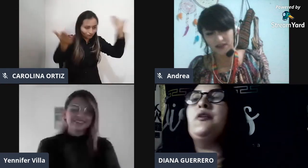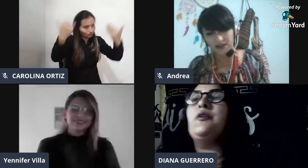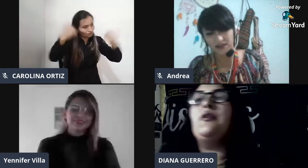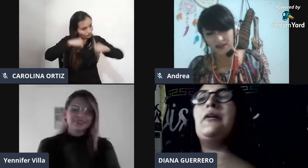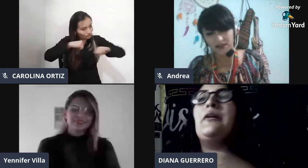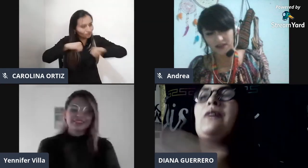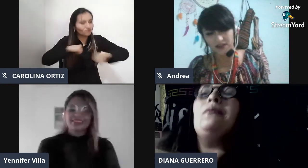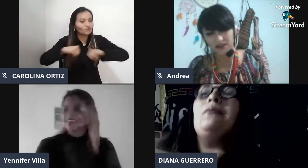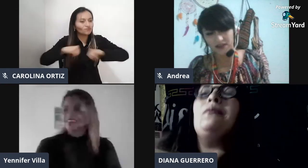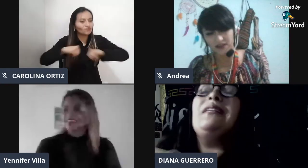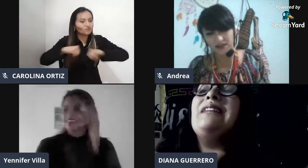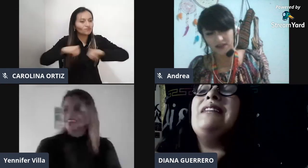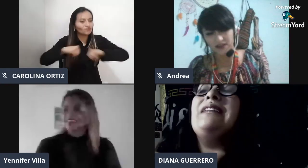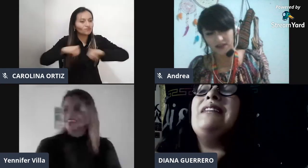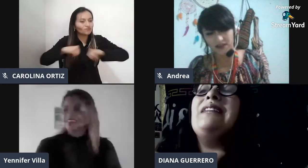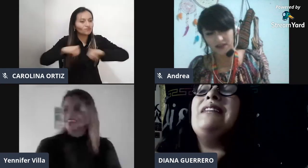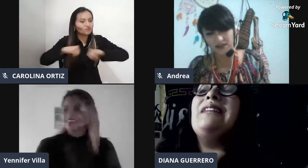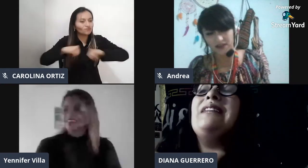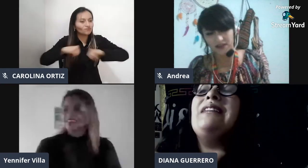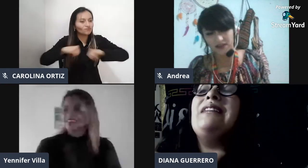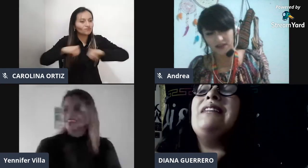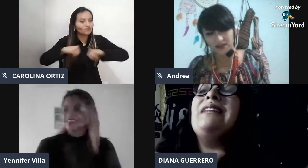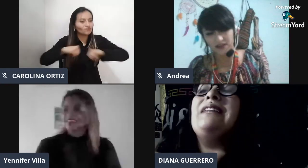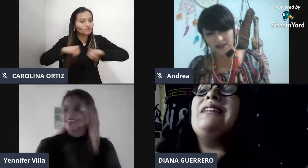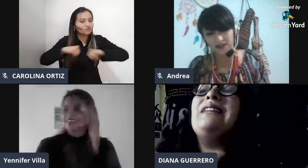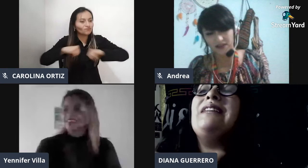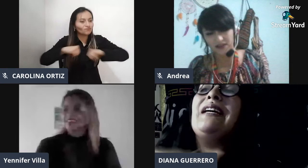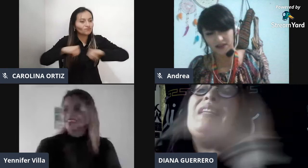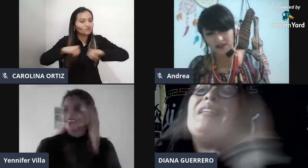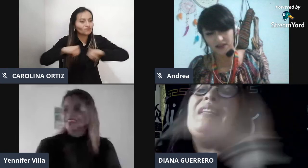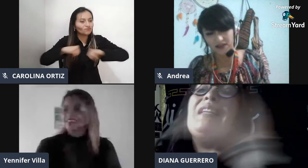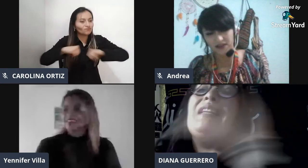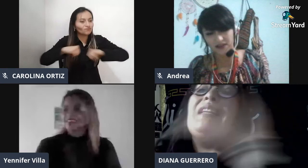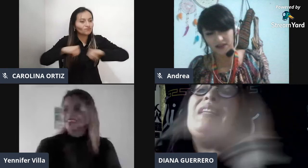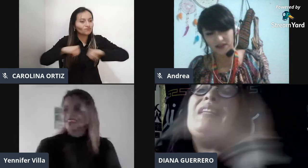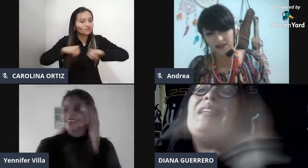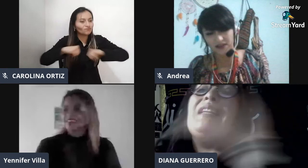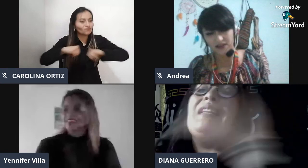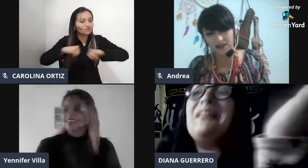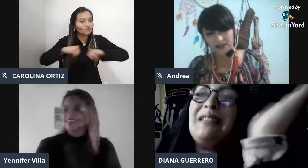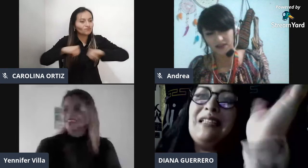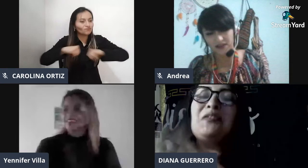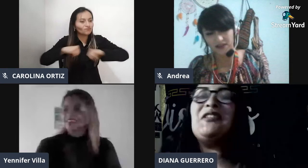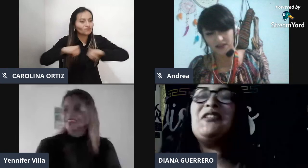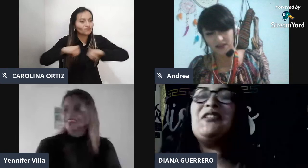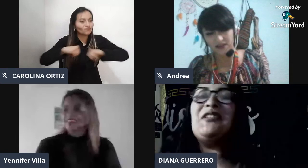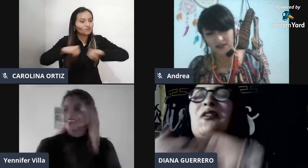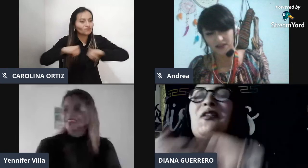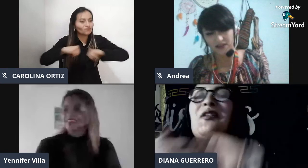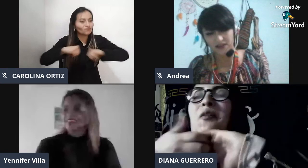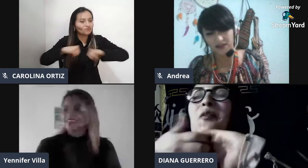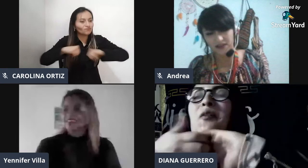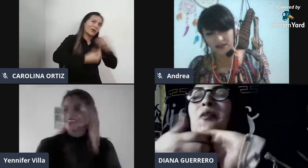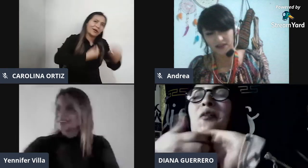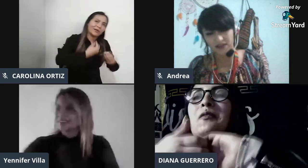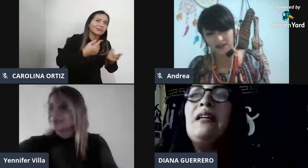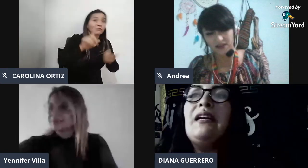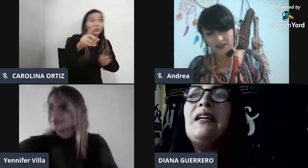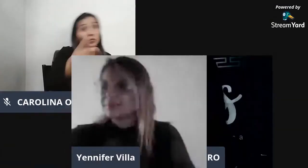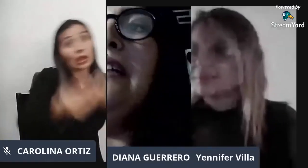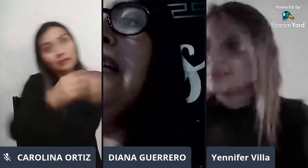pronto no verlo desde quién hace más y quién hace menos, sino cómo generamos